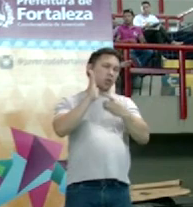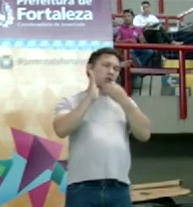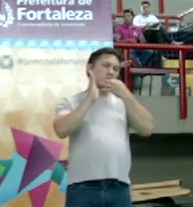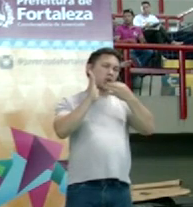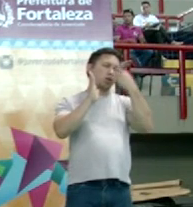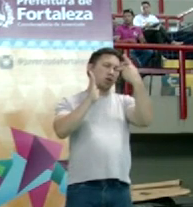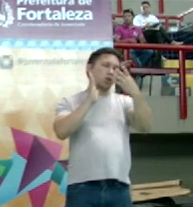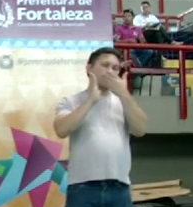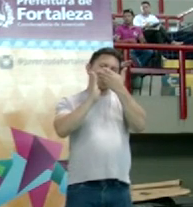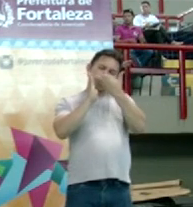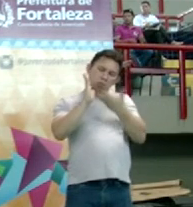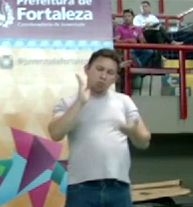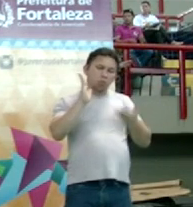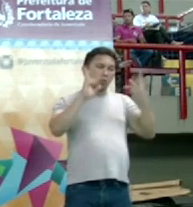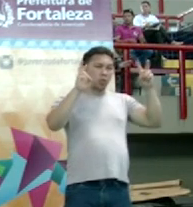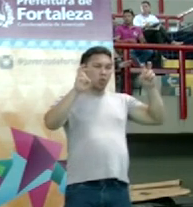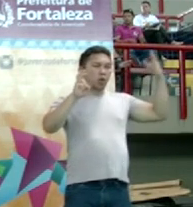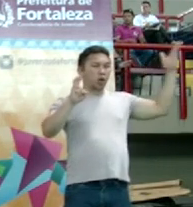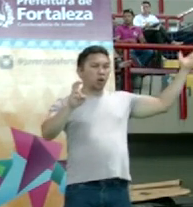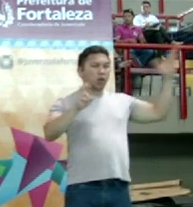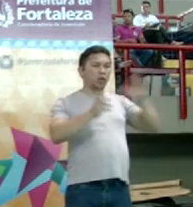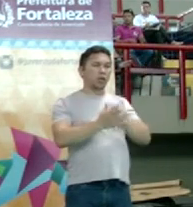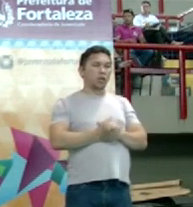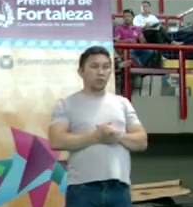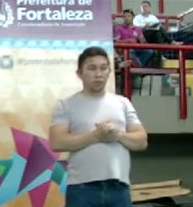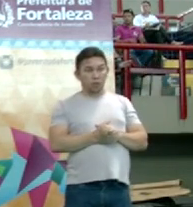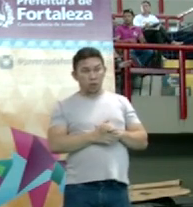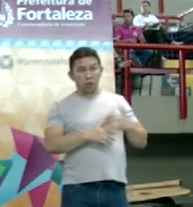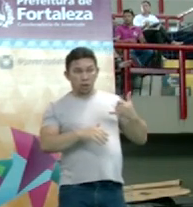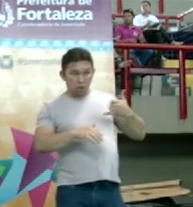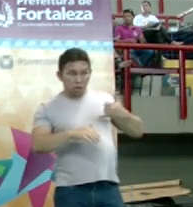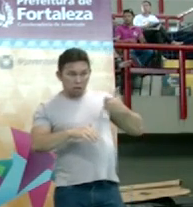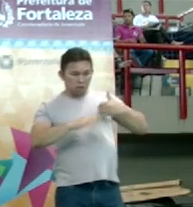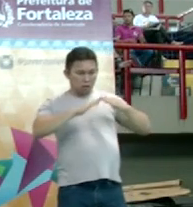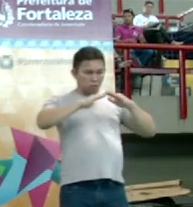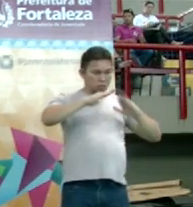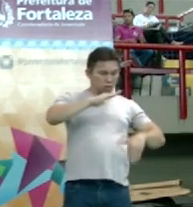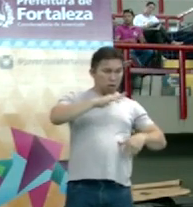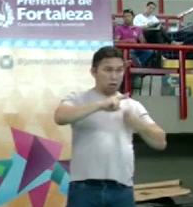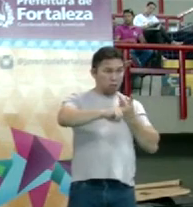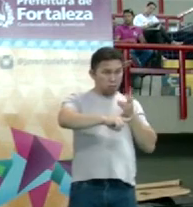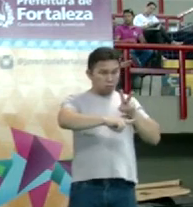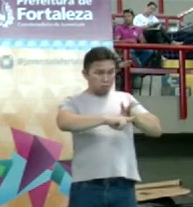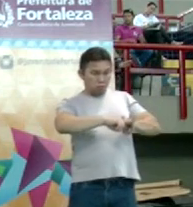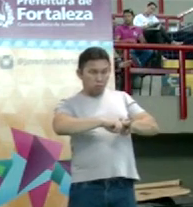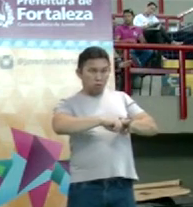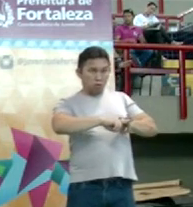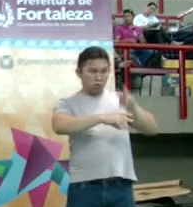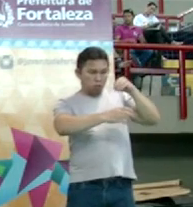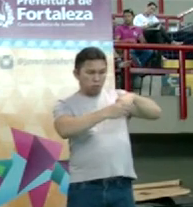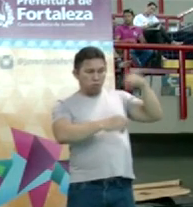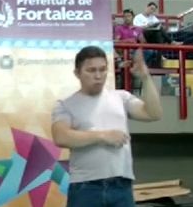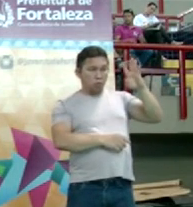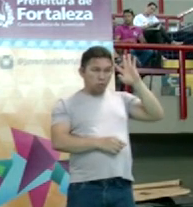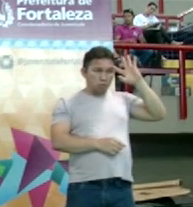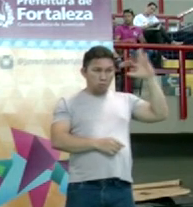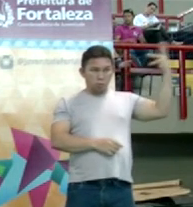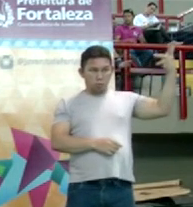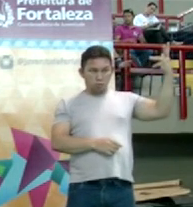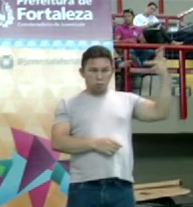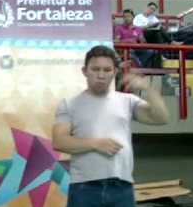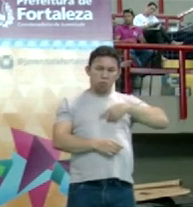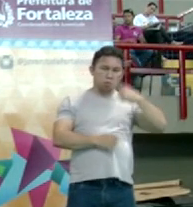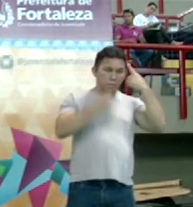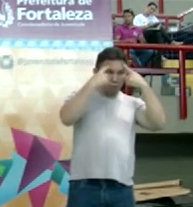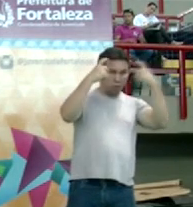argumentativo a partir do seguinte tema: a redução da maioridade penal no Brasil como solução para a